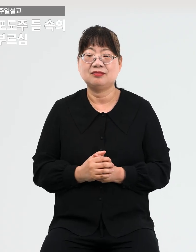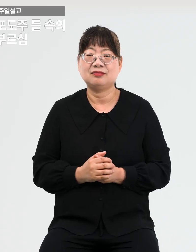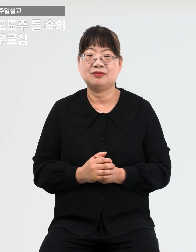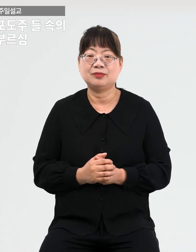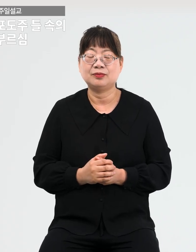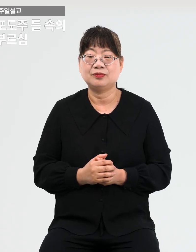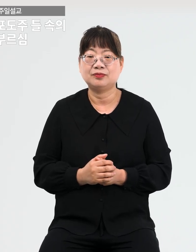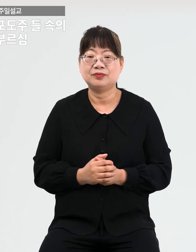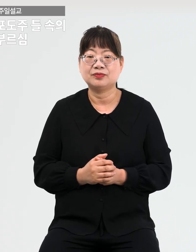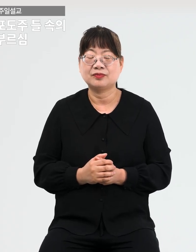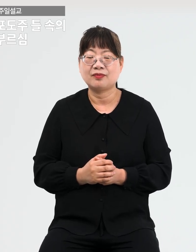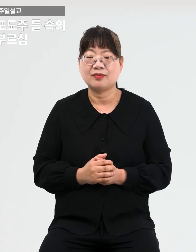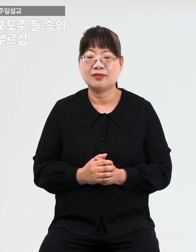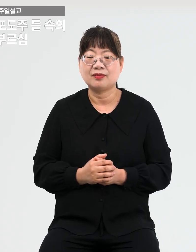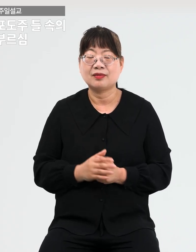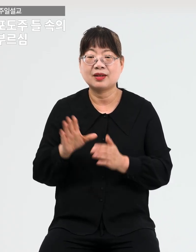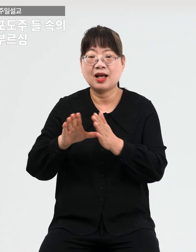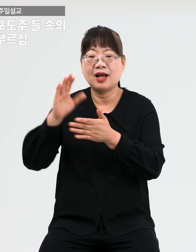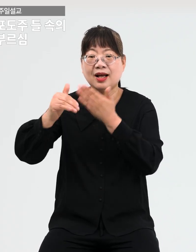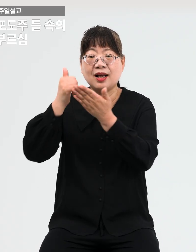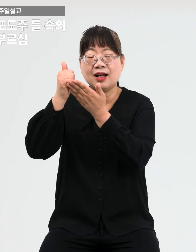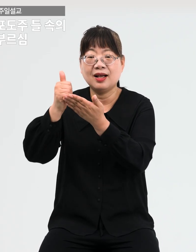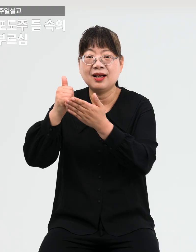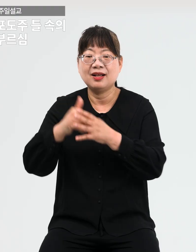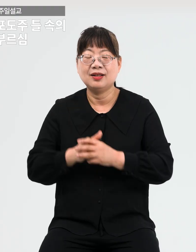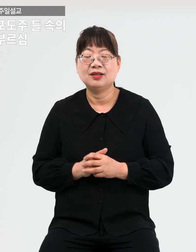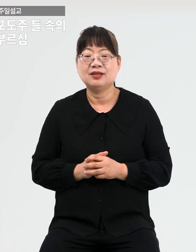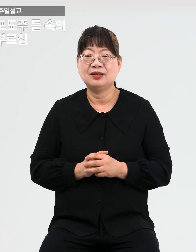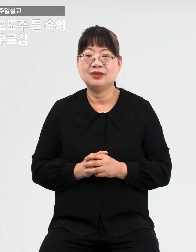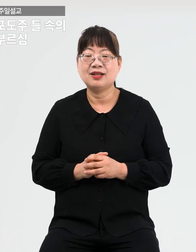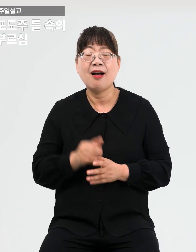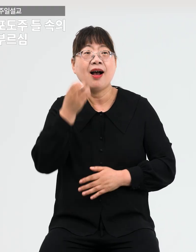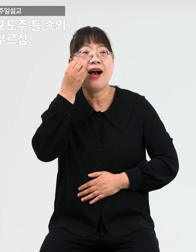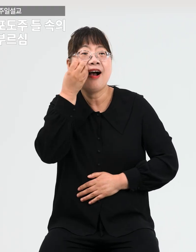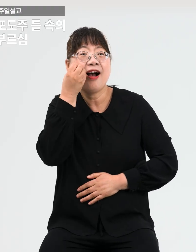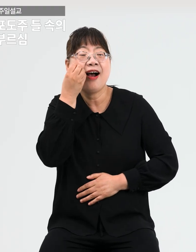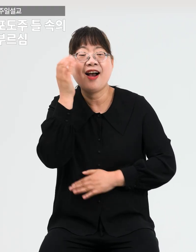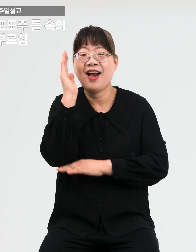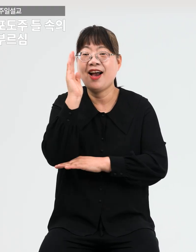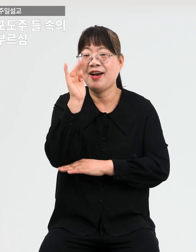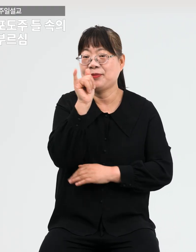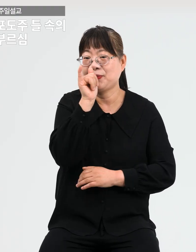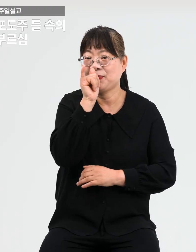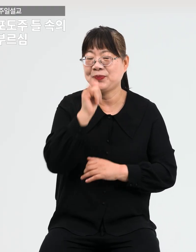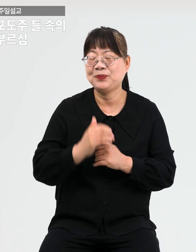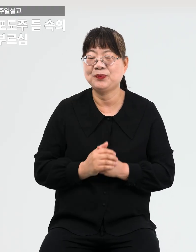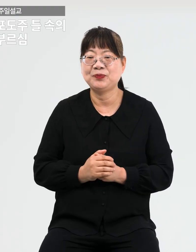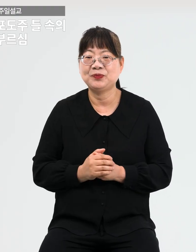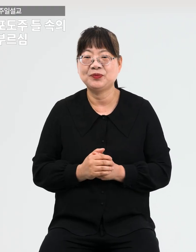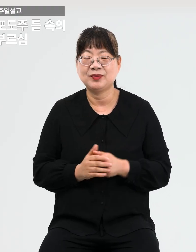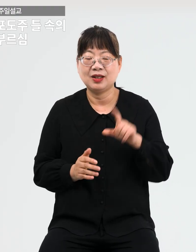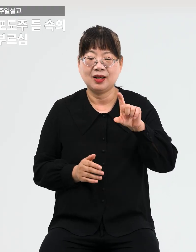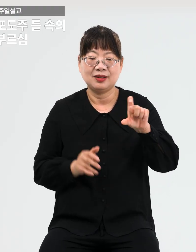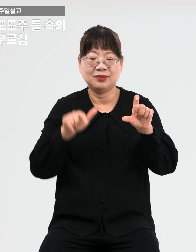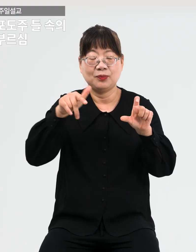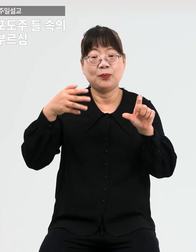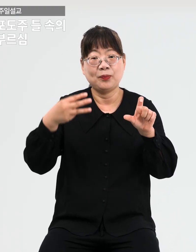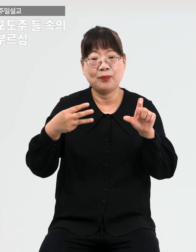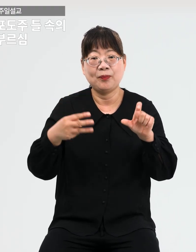그러니까 하나님이 아주 신비한 얘기를 하나 합니다. 15절,